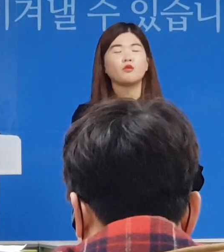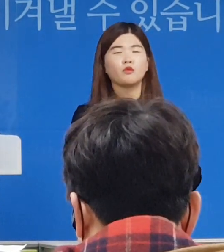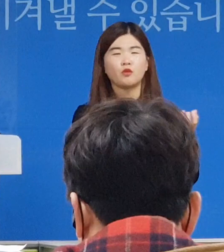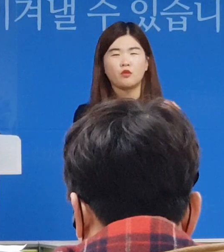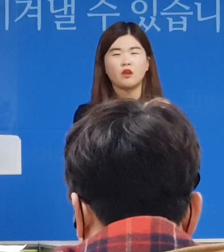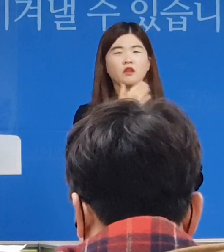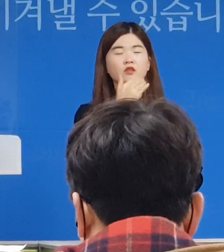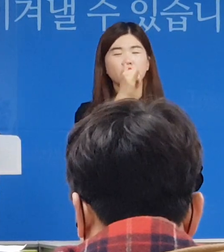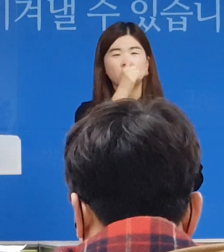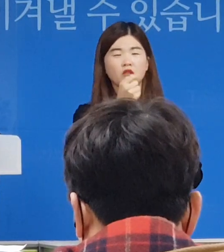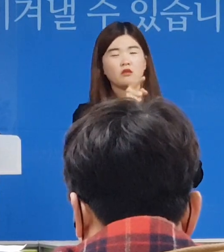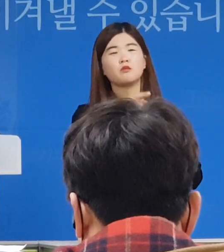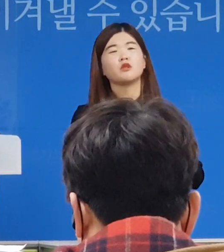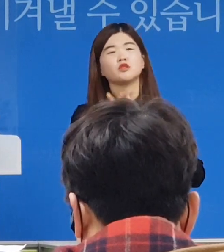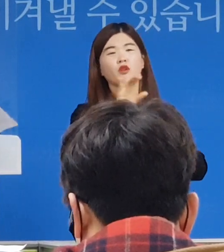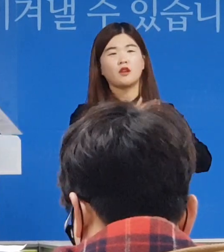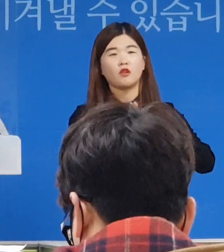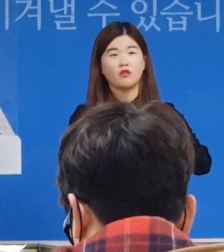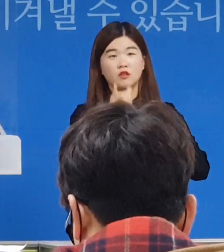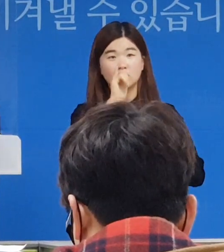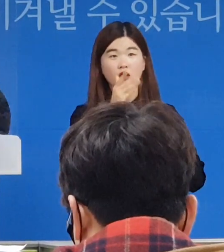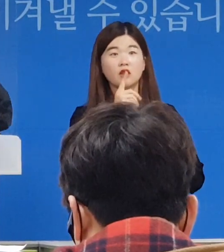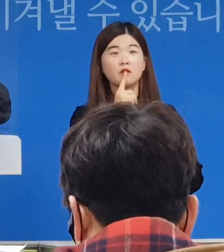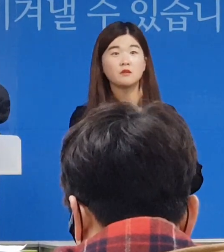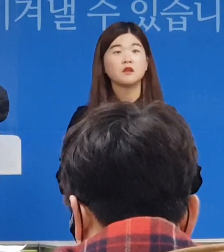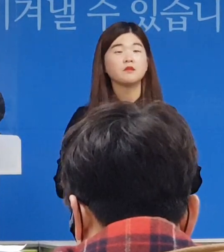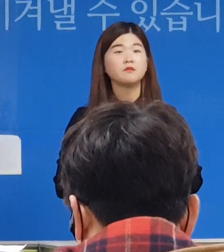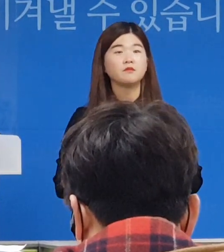이를 근본적으로 해결해야 된다는 겁니다.